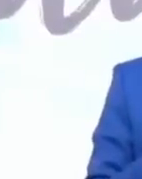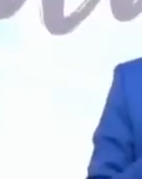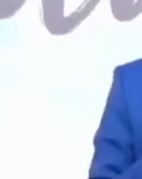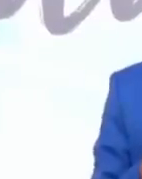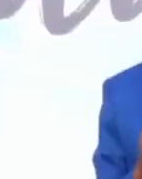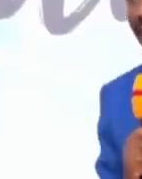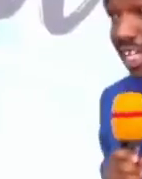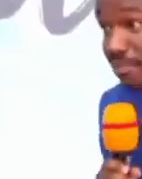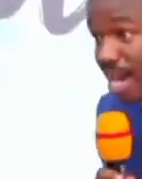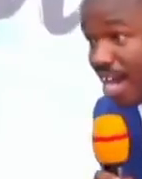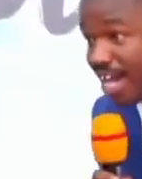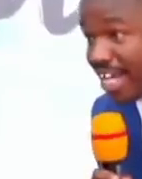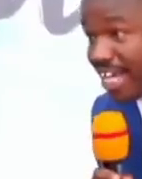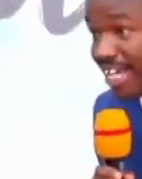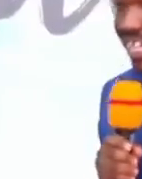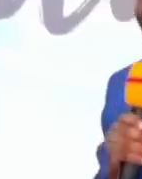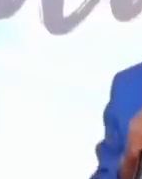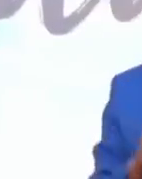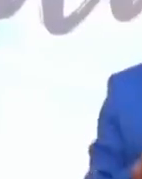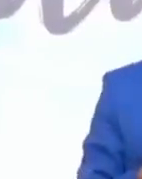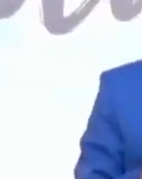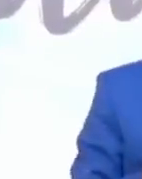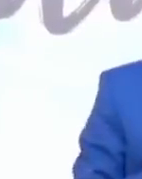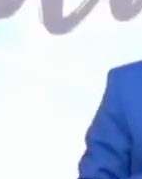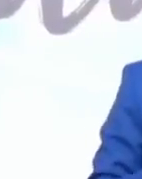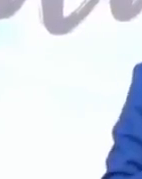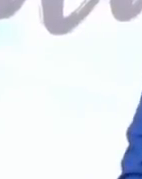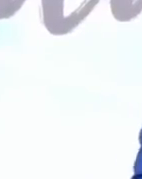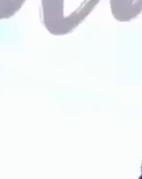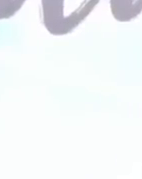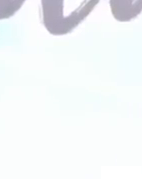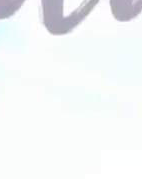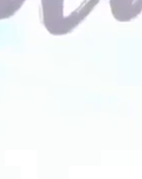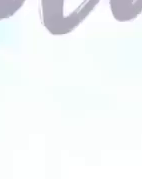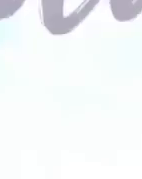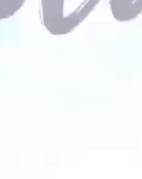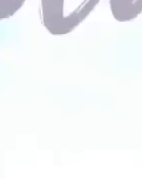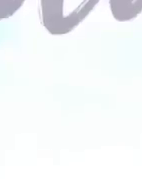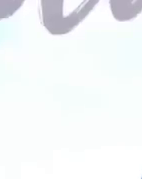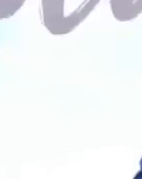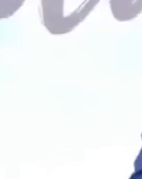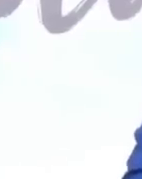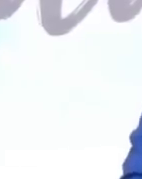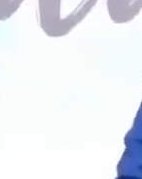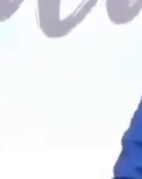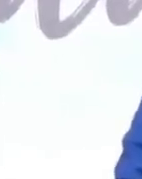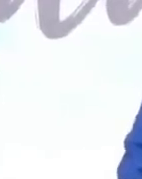hekima yake na dunia ina hekima yake. Fungua kitabu cha Mithali sura ya 3.